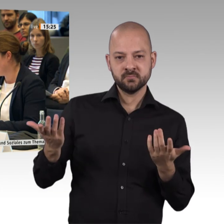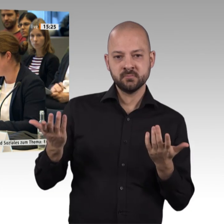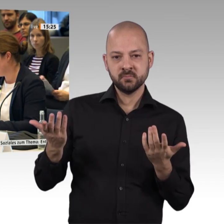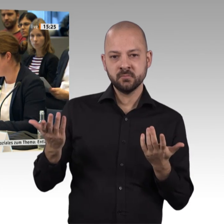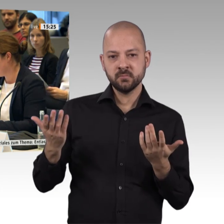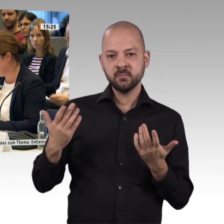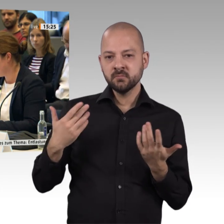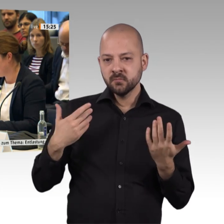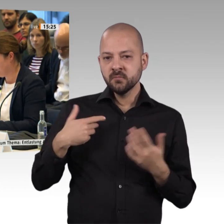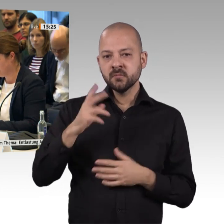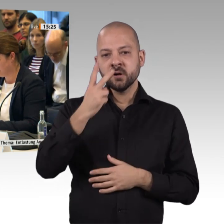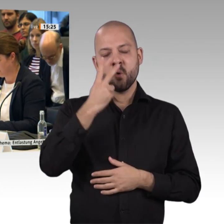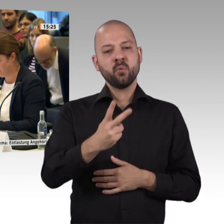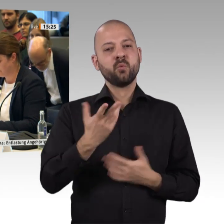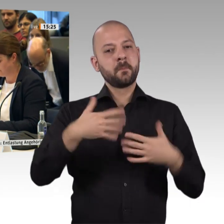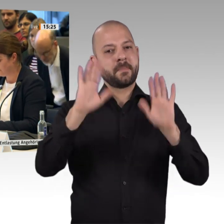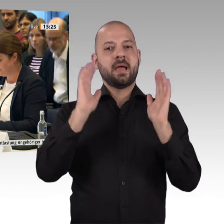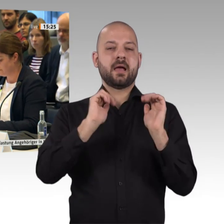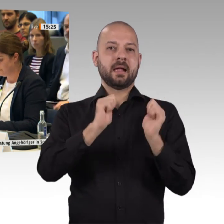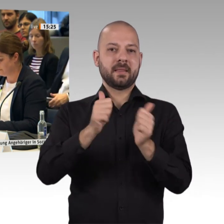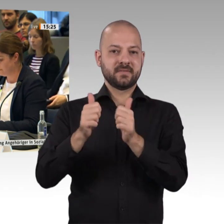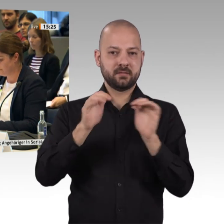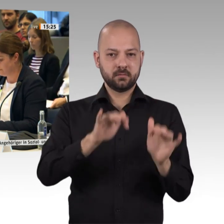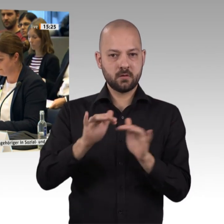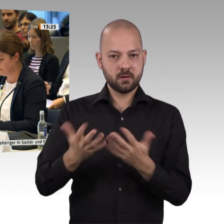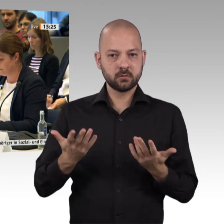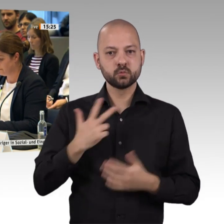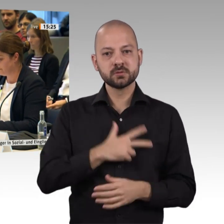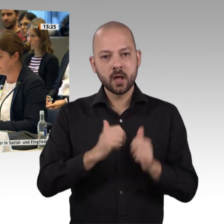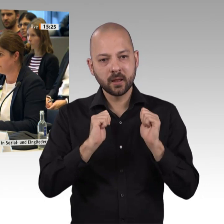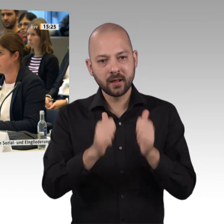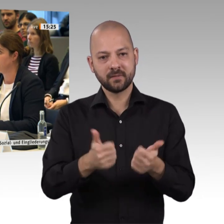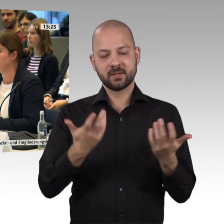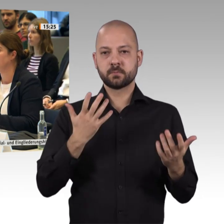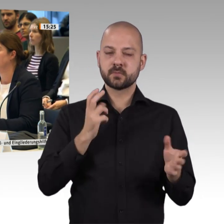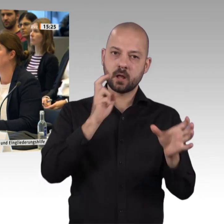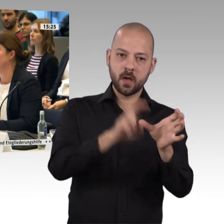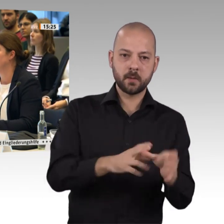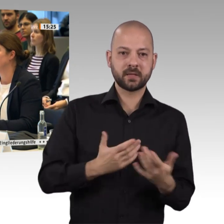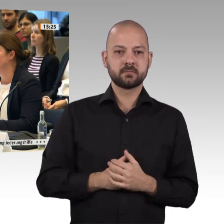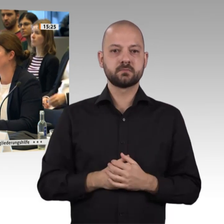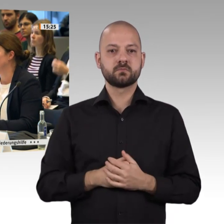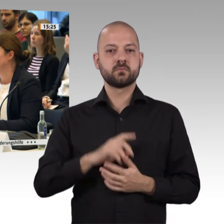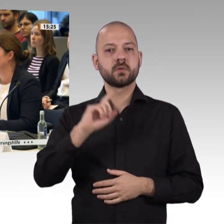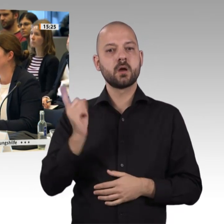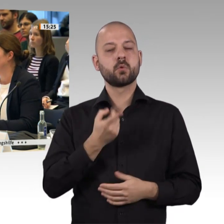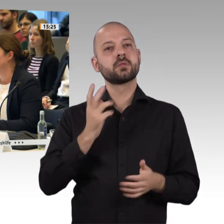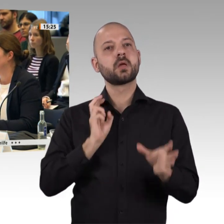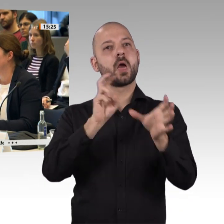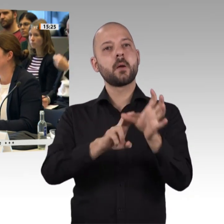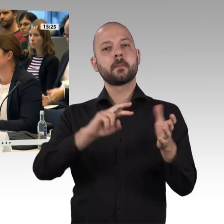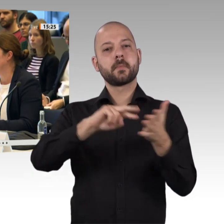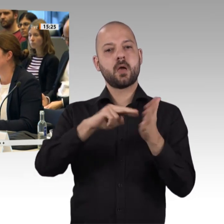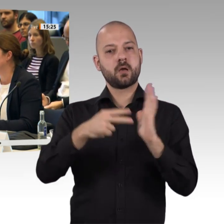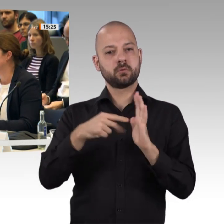wenn es um die Ausbildung geht, dann sehen wir vor allem erst einmal die Schulträger auch, die hier mit in der Verantwortung sind, wenn es um den Übergang Schule-Beruf